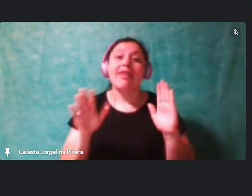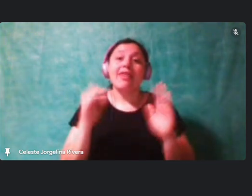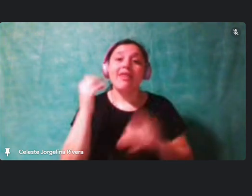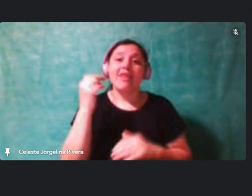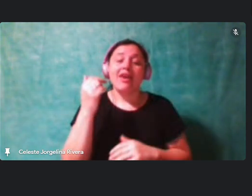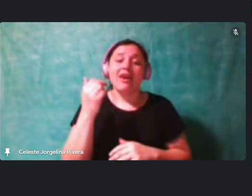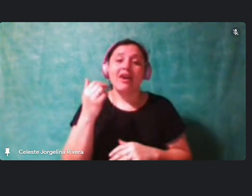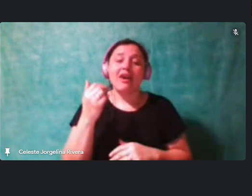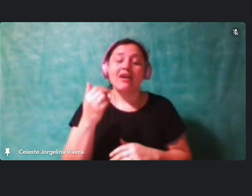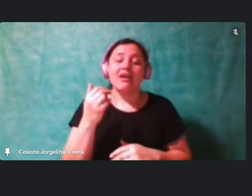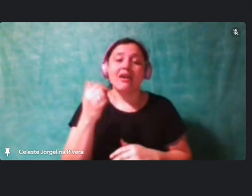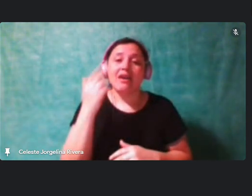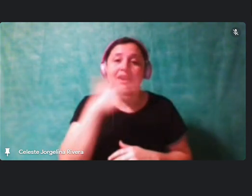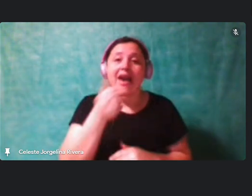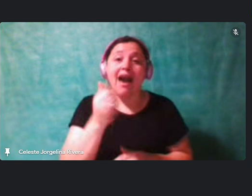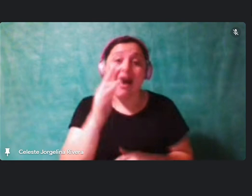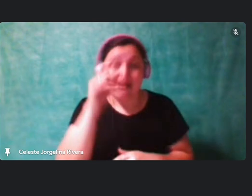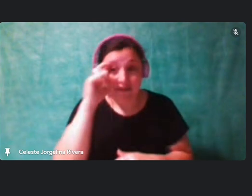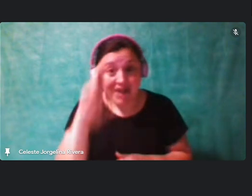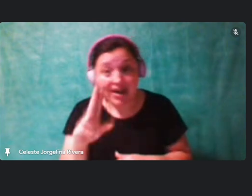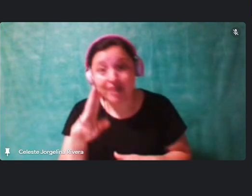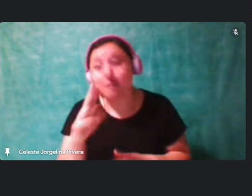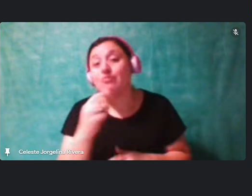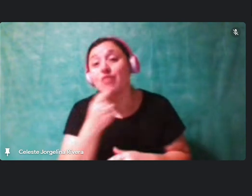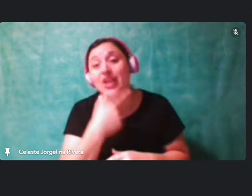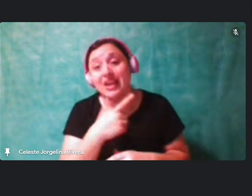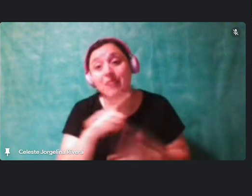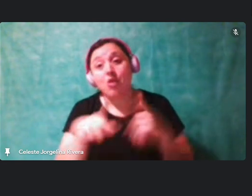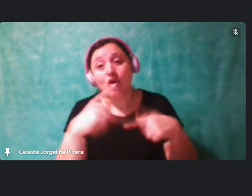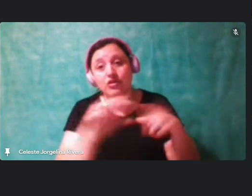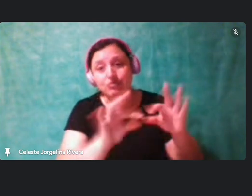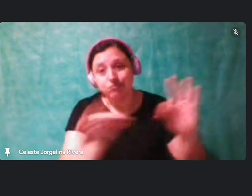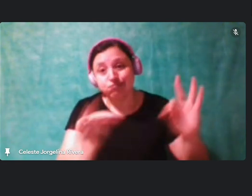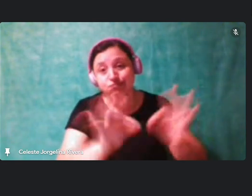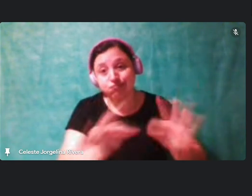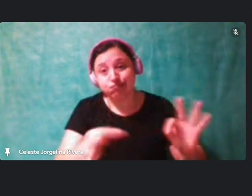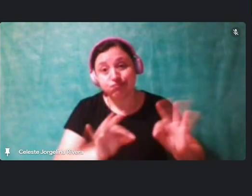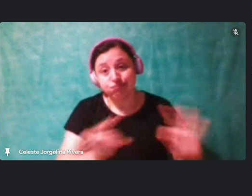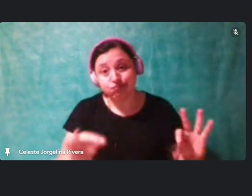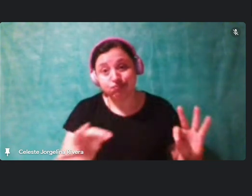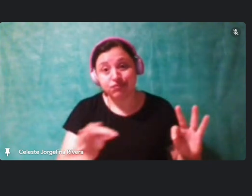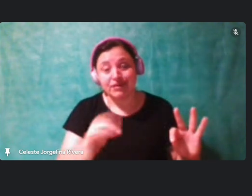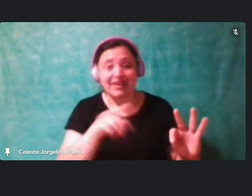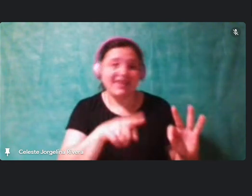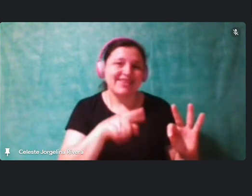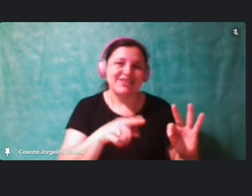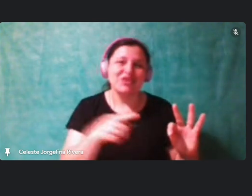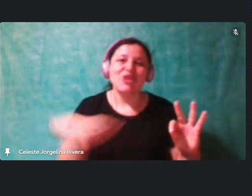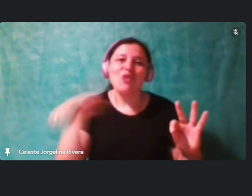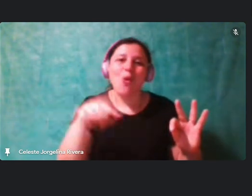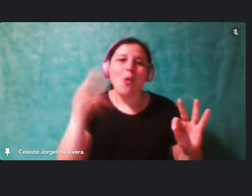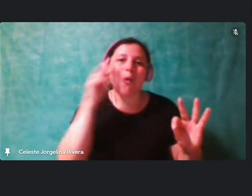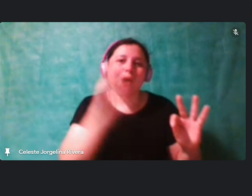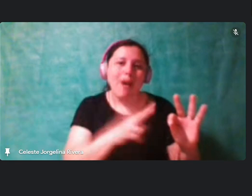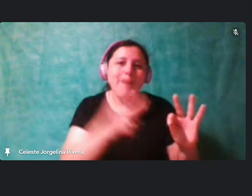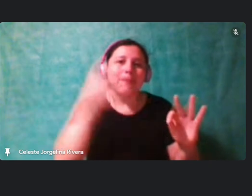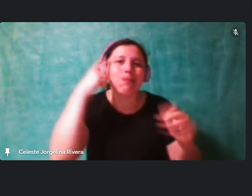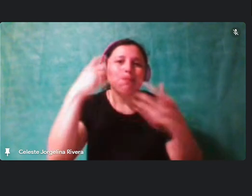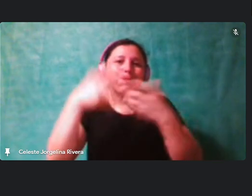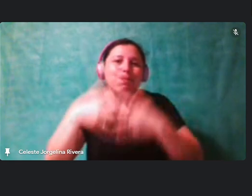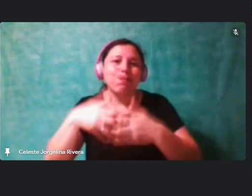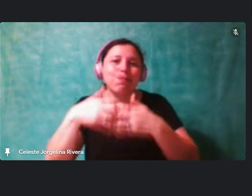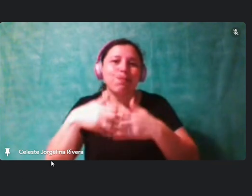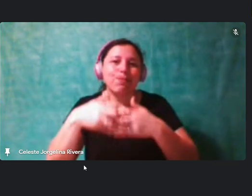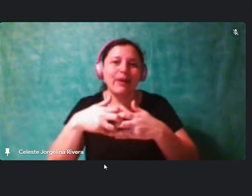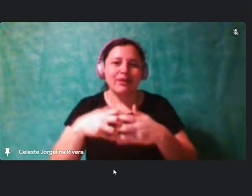haber. Y con el would sería el haber terminado en ia. Entonces sería habría. ¿Sí? Todo